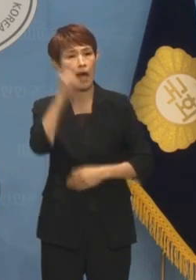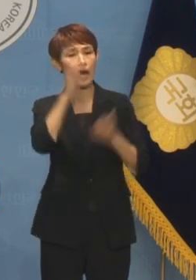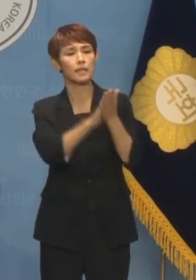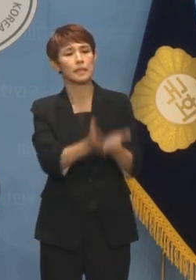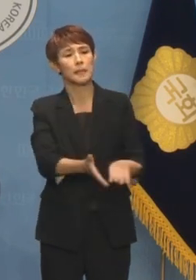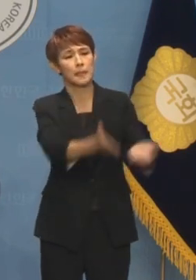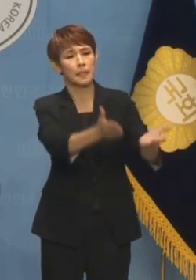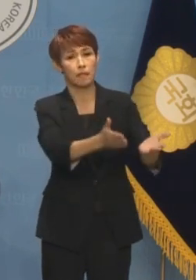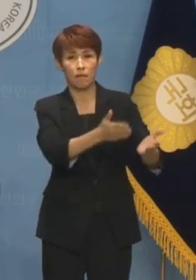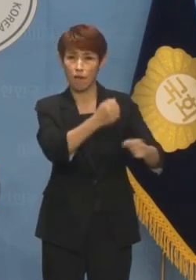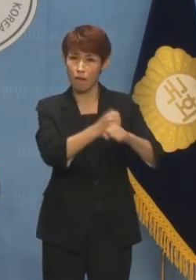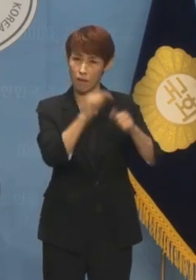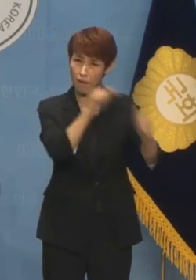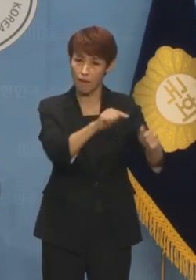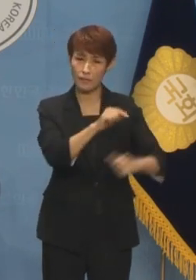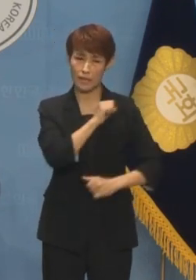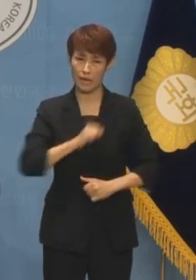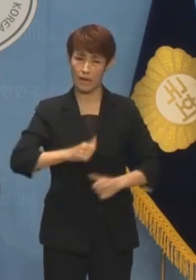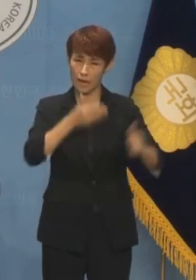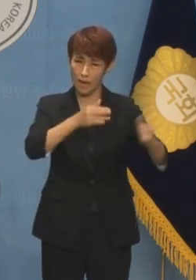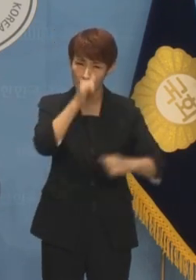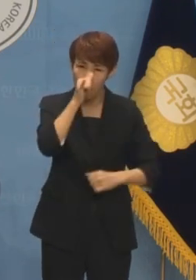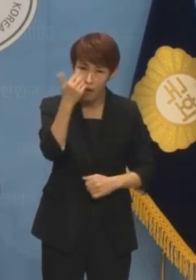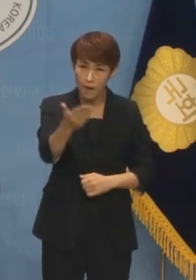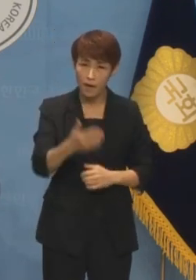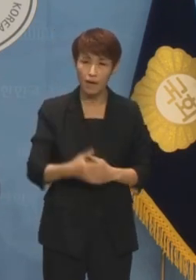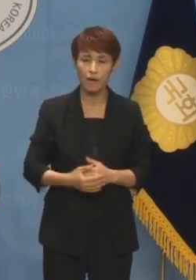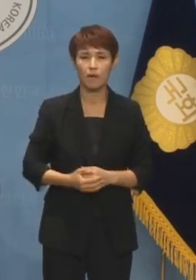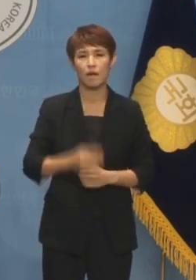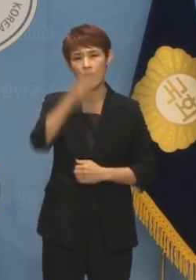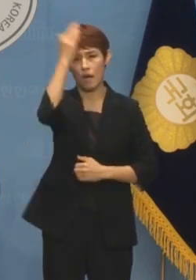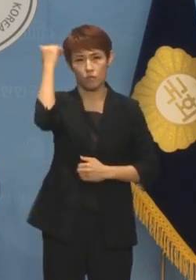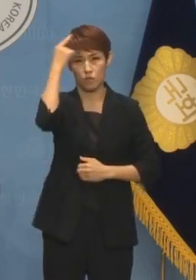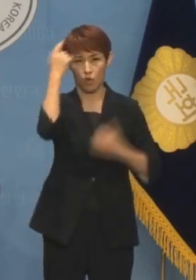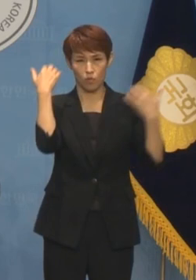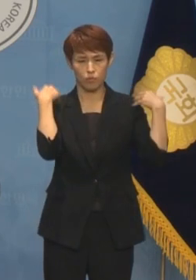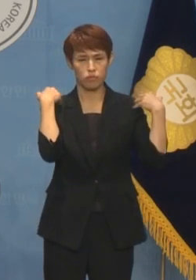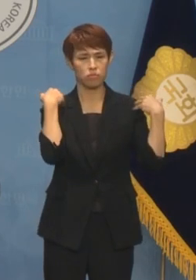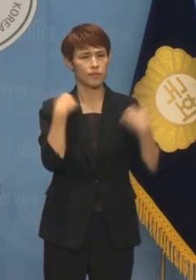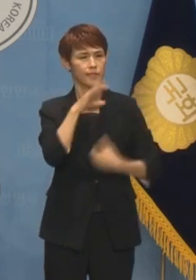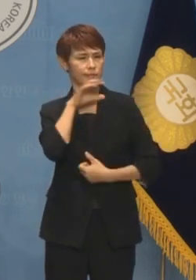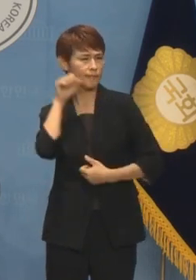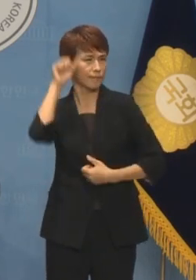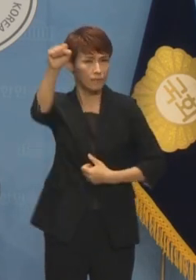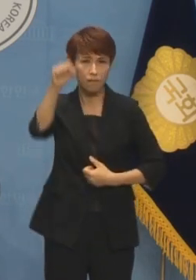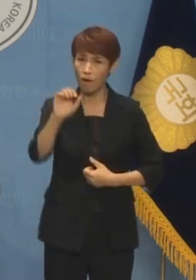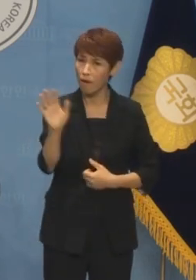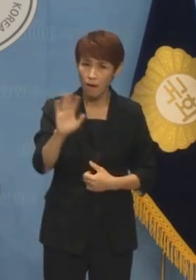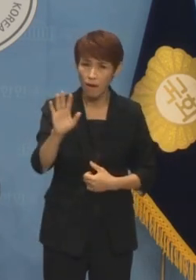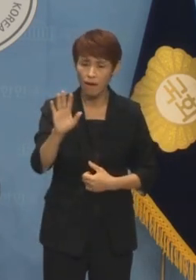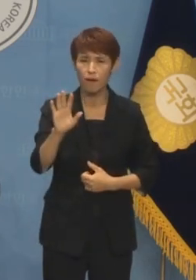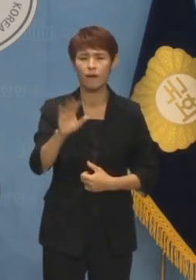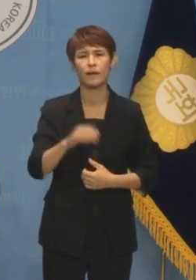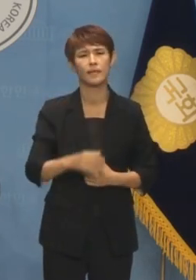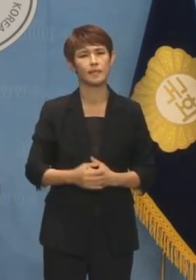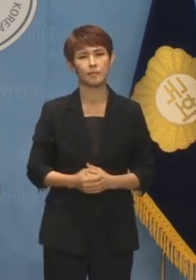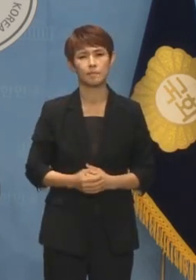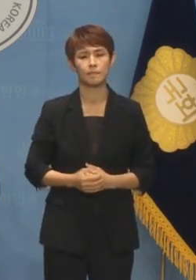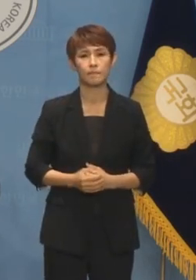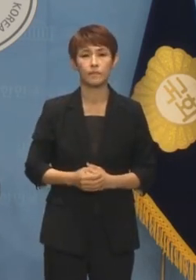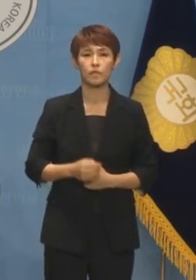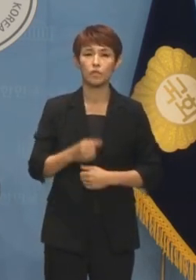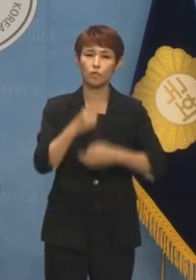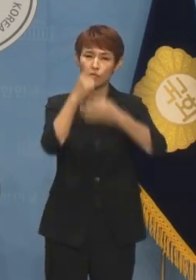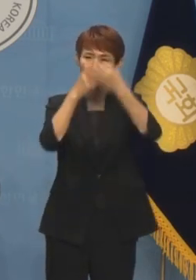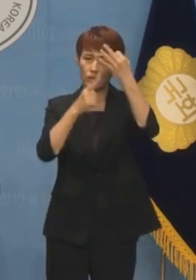버텨라인지요? 한국 정부는 이에 항의하고 시정 조치를 요구할 줄 모르는지 궁금합니다. 윤석열